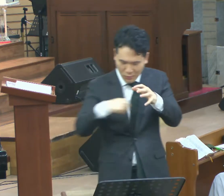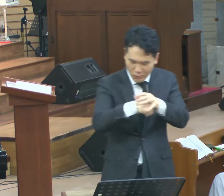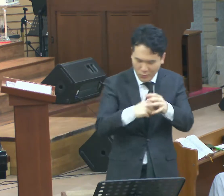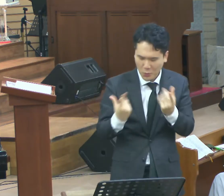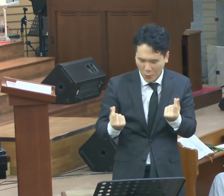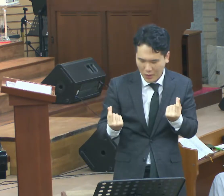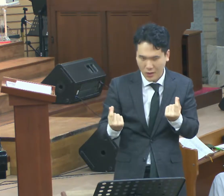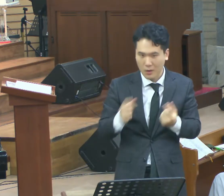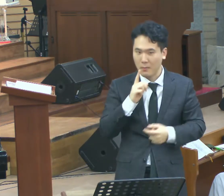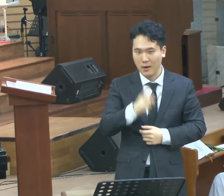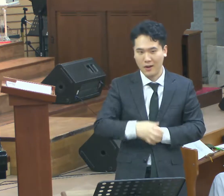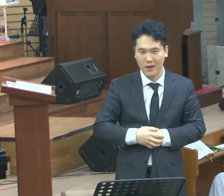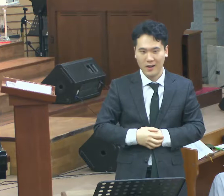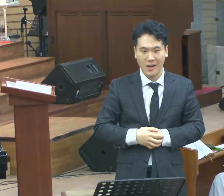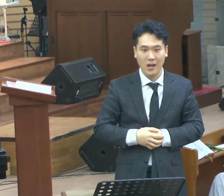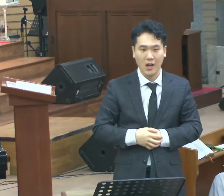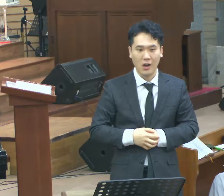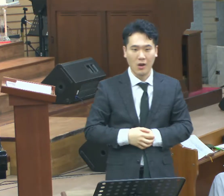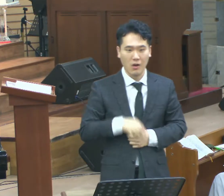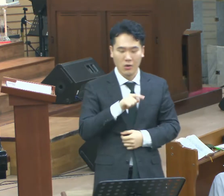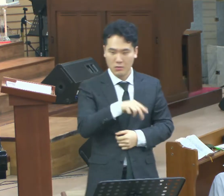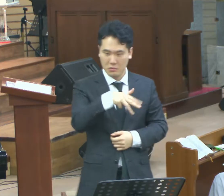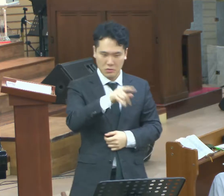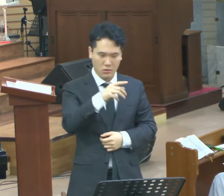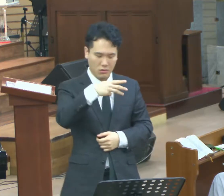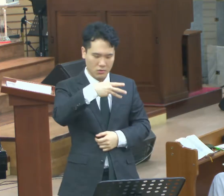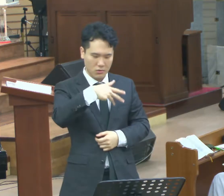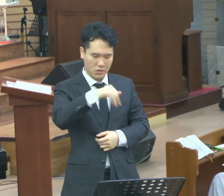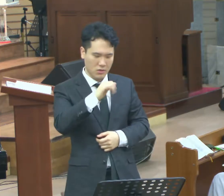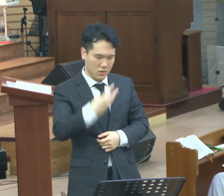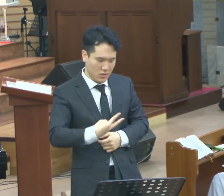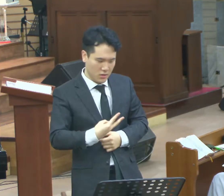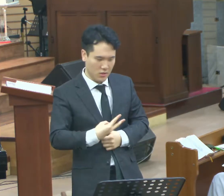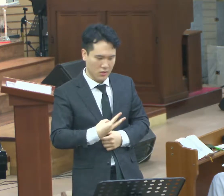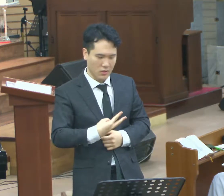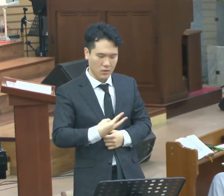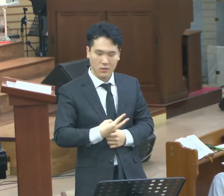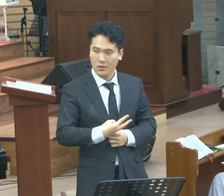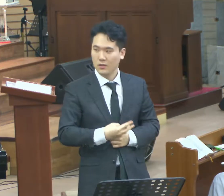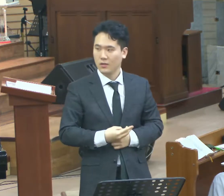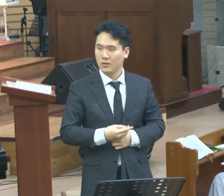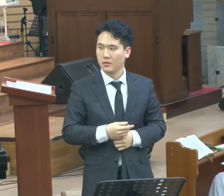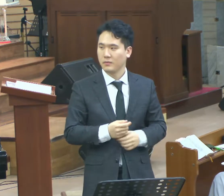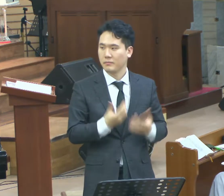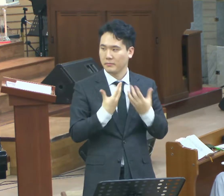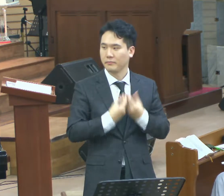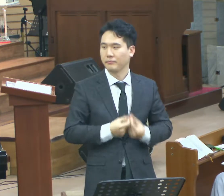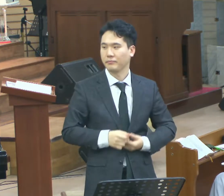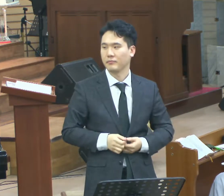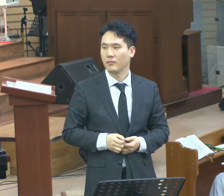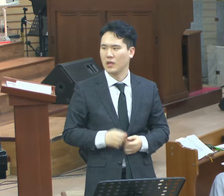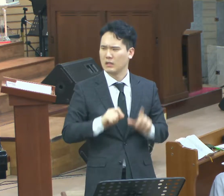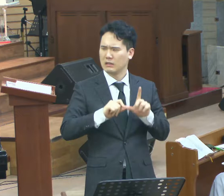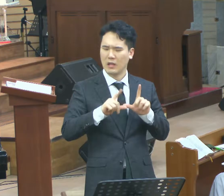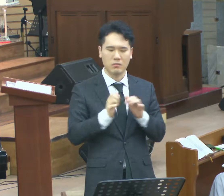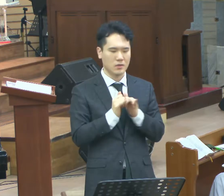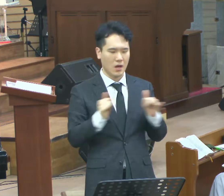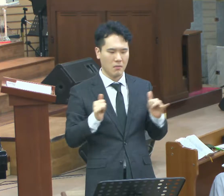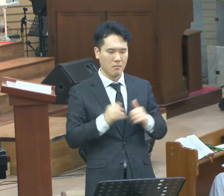있었어요. 그런데 그걸 뒤집어 놓은 사람이 처칠이에요. 저는 처칠을 하나님이 쓰셨다고 봐요. 대부분의